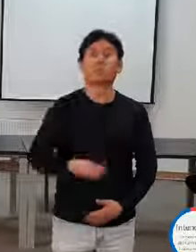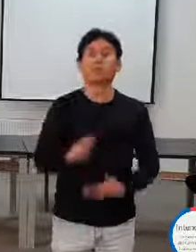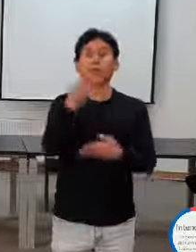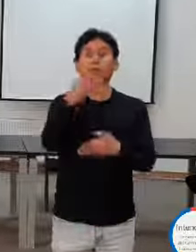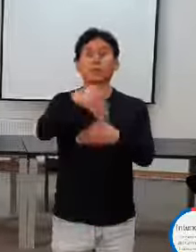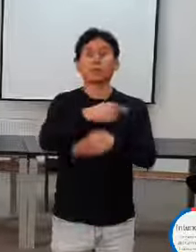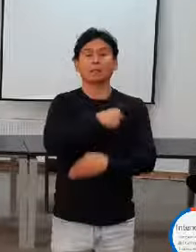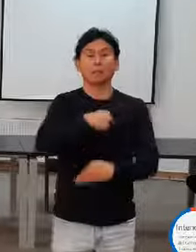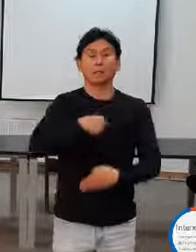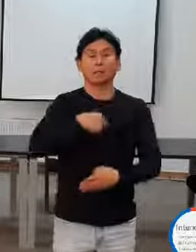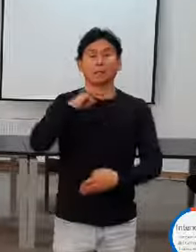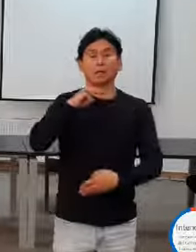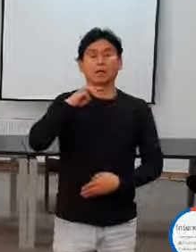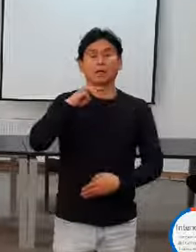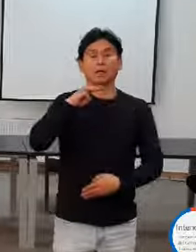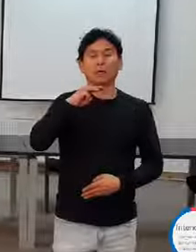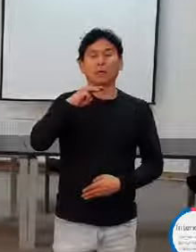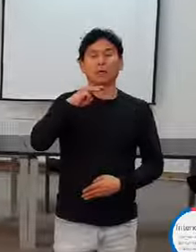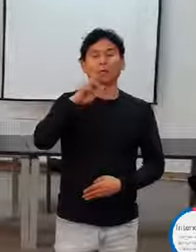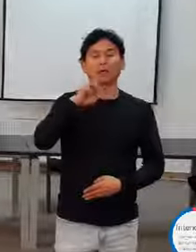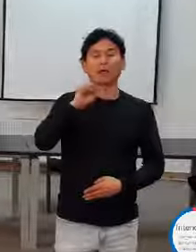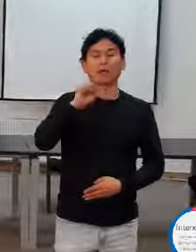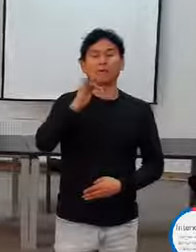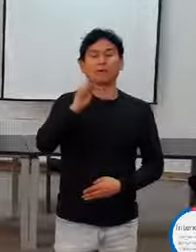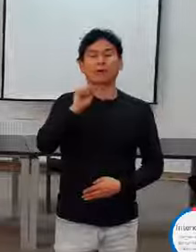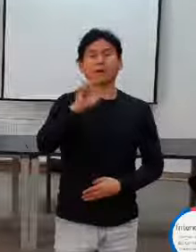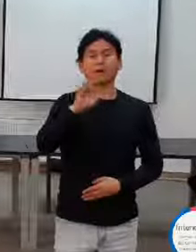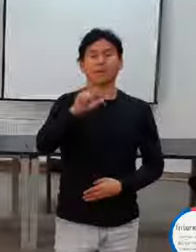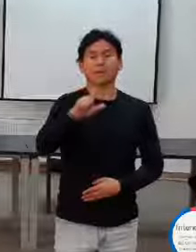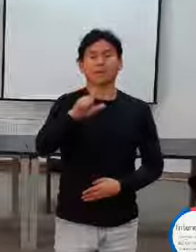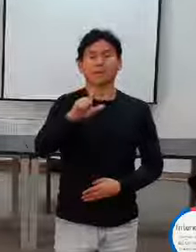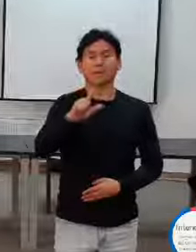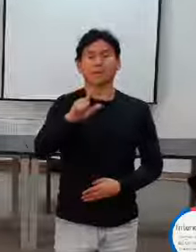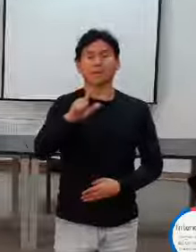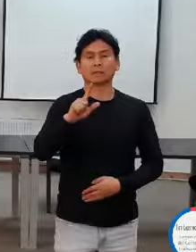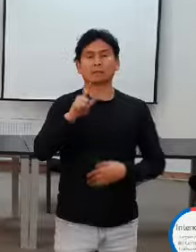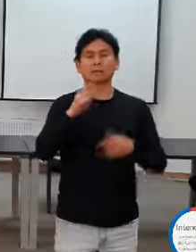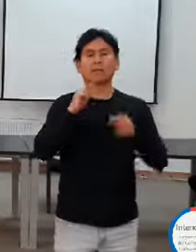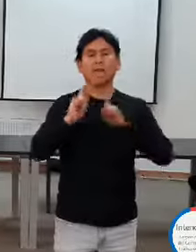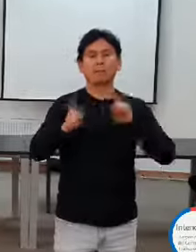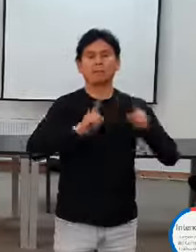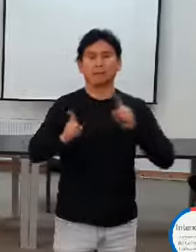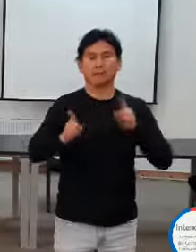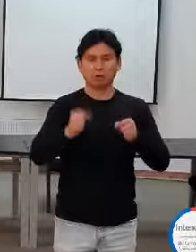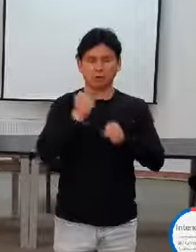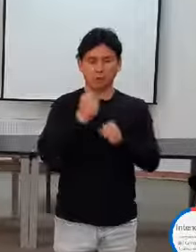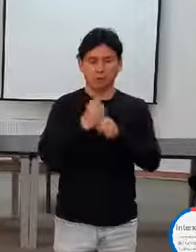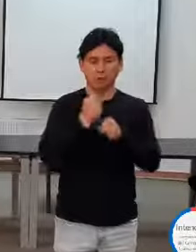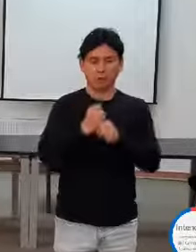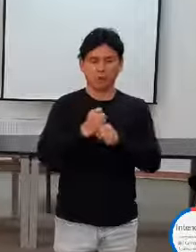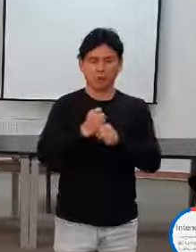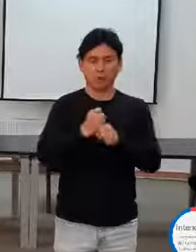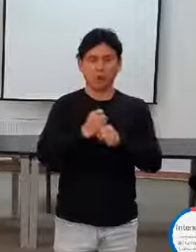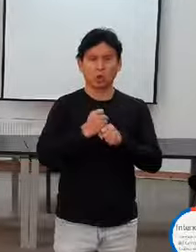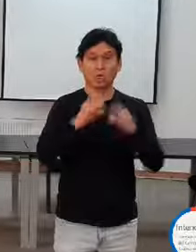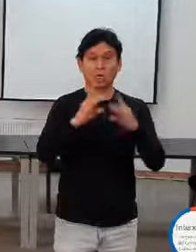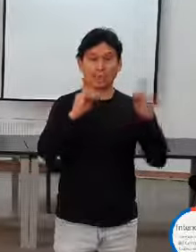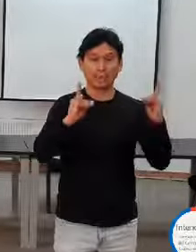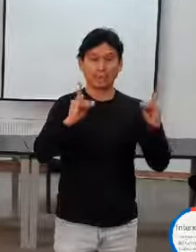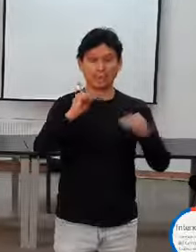Buenas tardes, soy el mayor de Carabineros Rafael Cárez Sepúlveda, soy el subprefecto administrativo de la prefectura de Aysén,